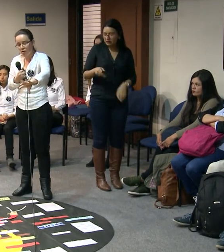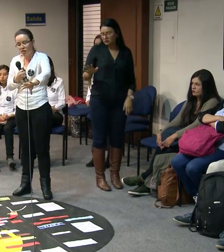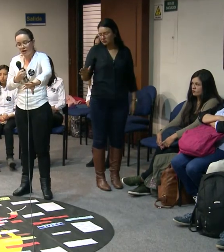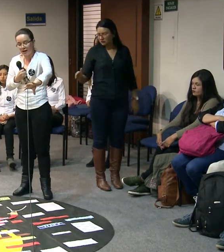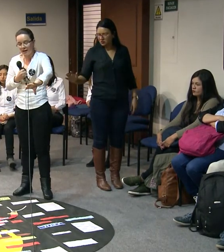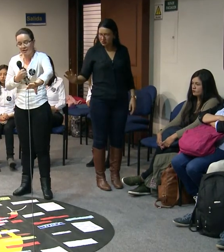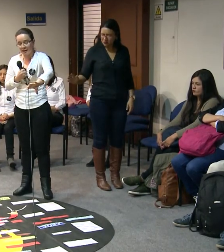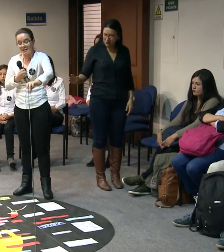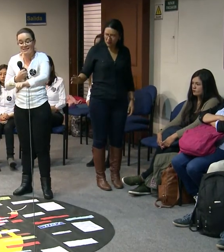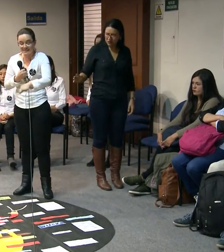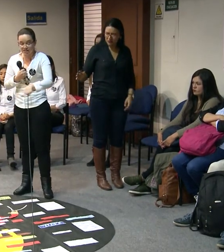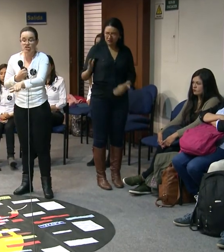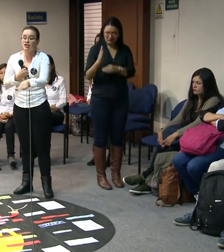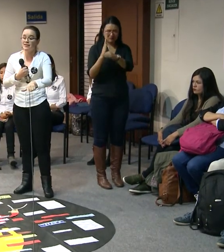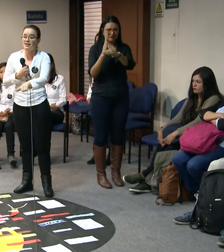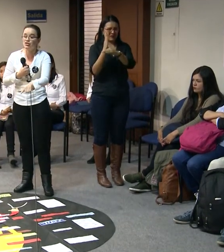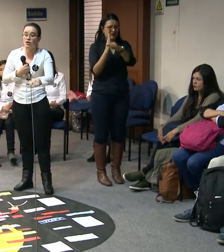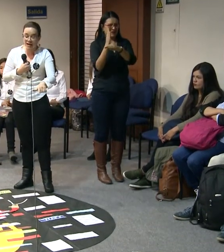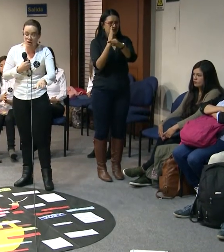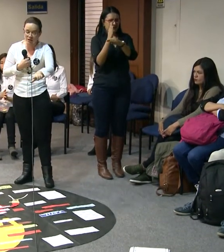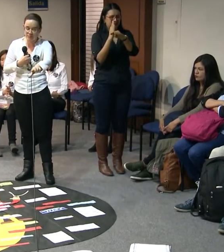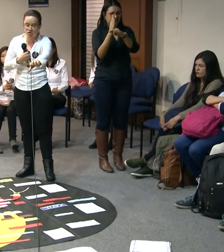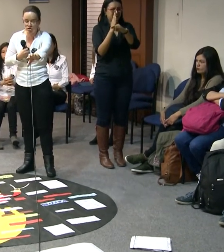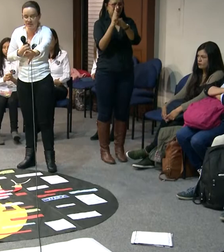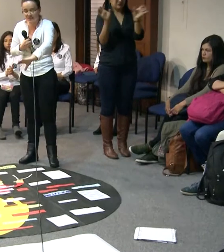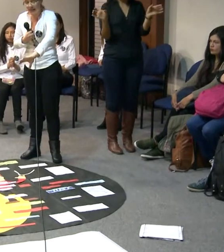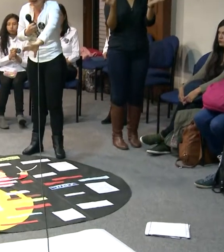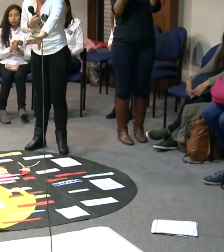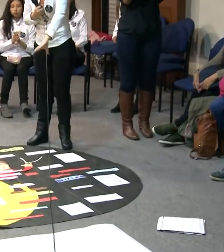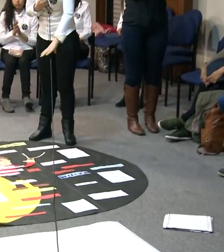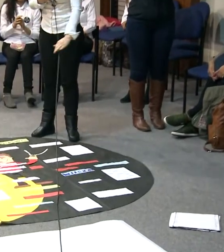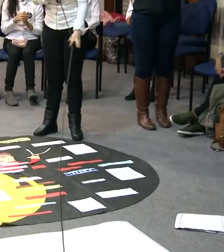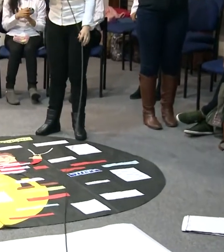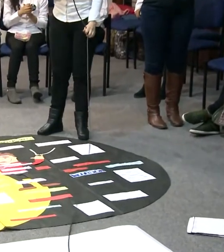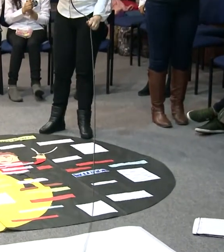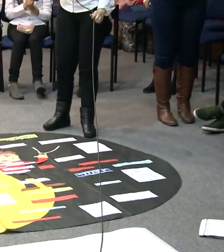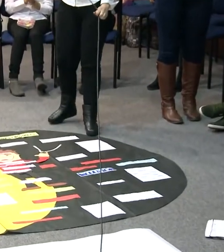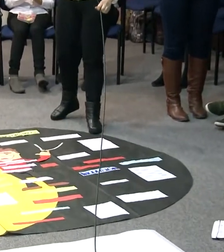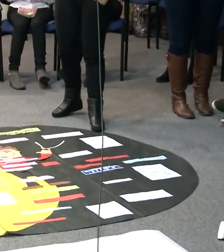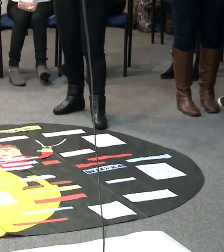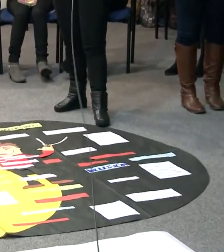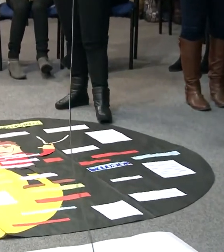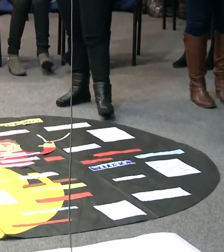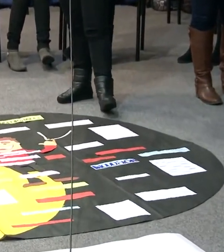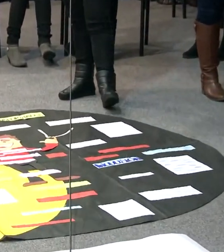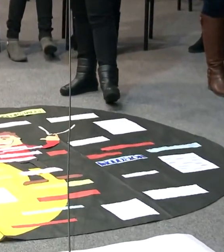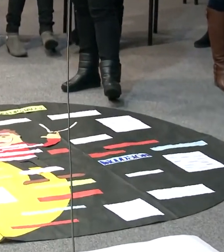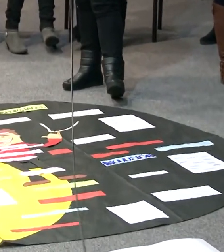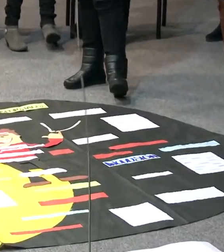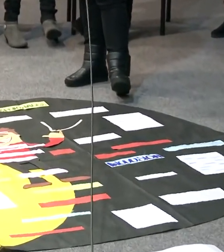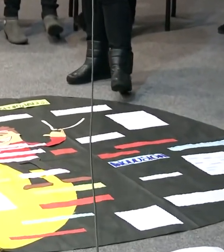están como en intersección entre el sol y la luna, son los que están en la parte de abajo.